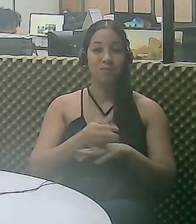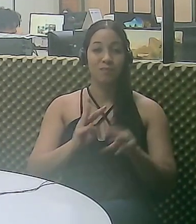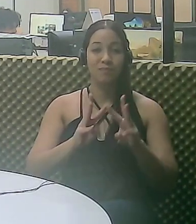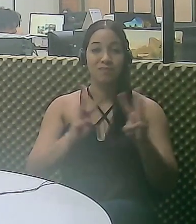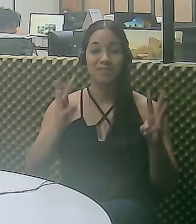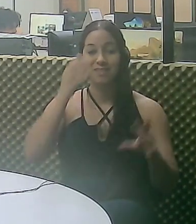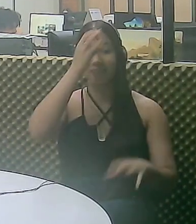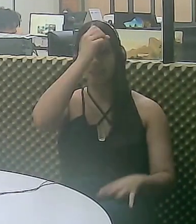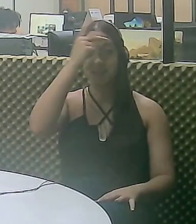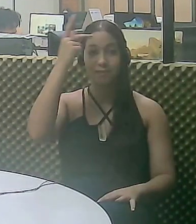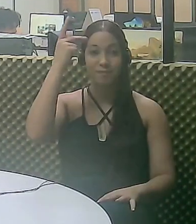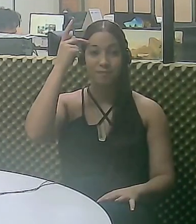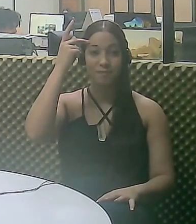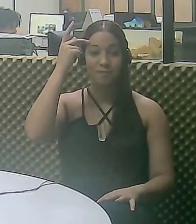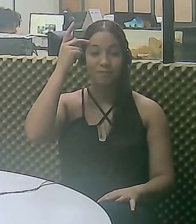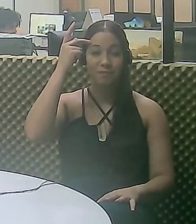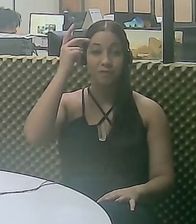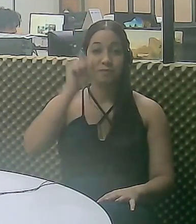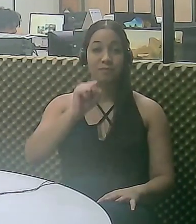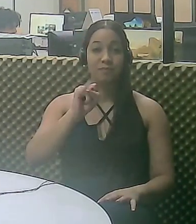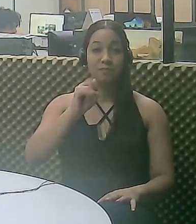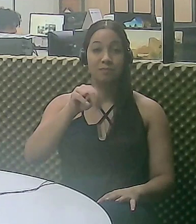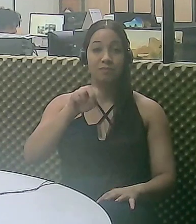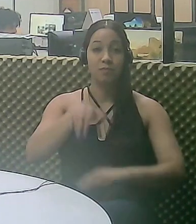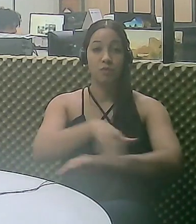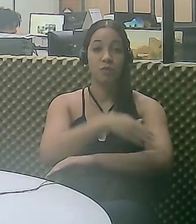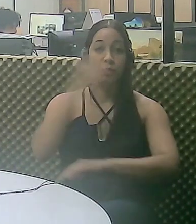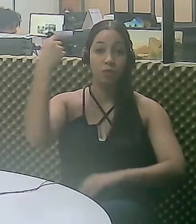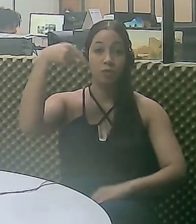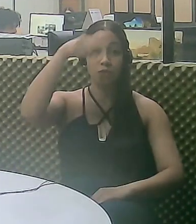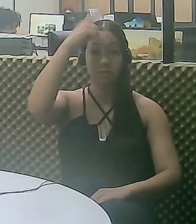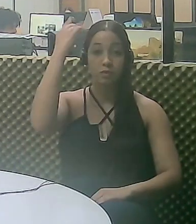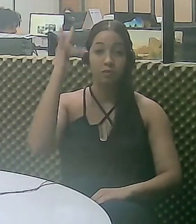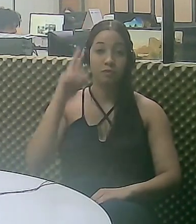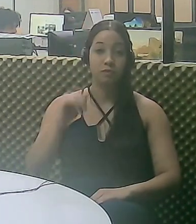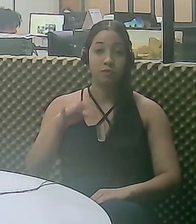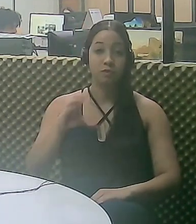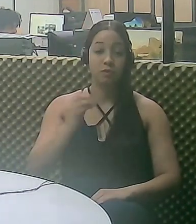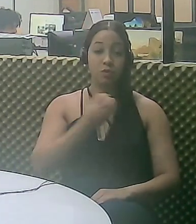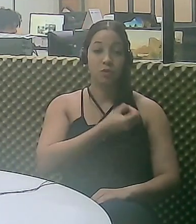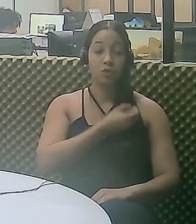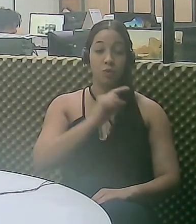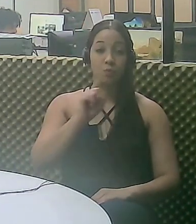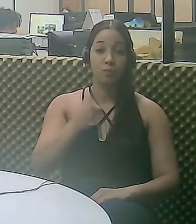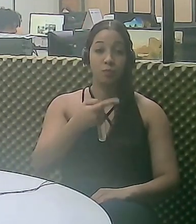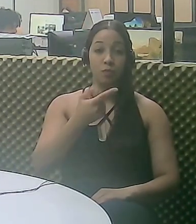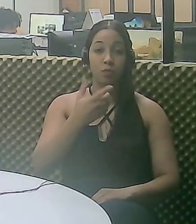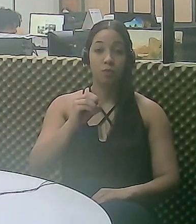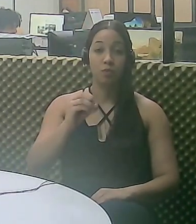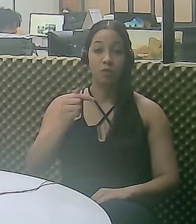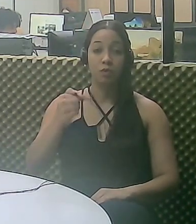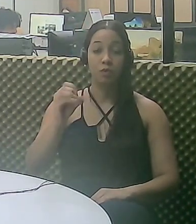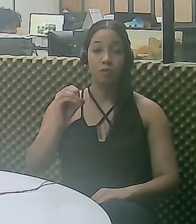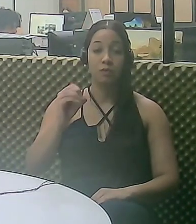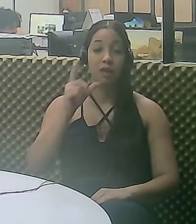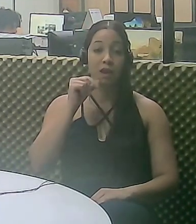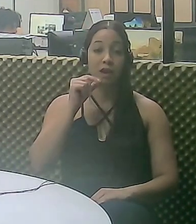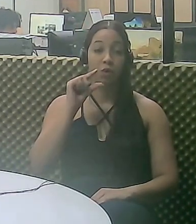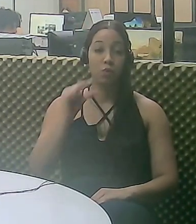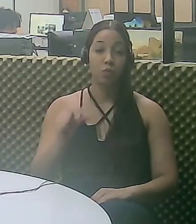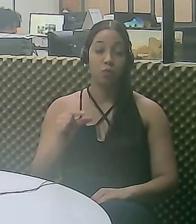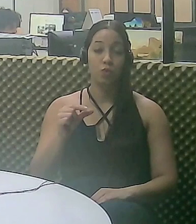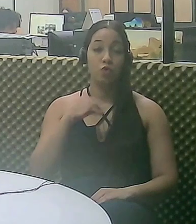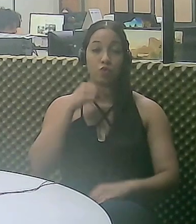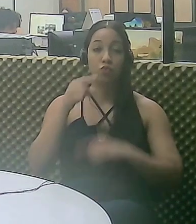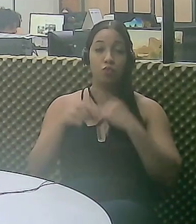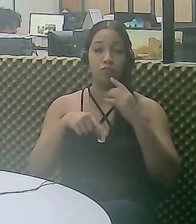da Prefeitura. Lembrando que o Cine fica na rua São Francisco de Assis, número 1070, no bairro Lagoinha.